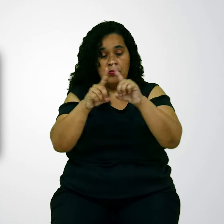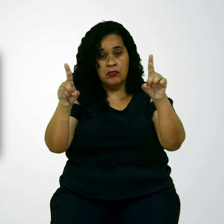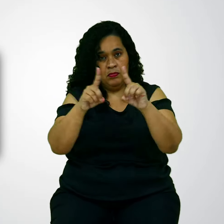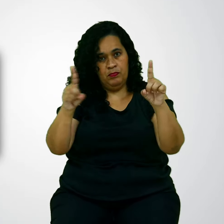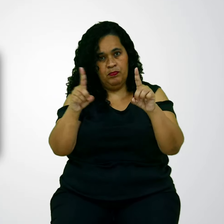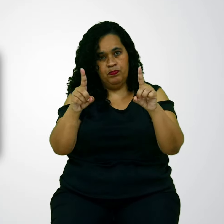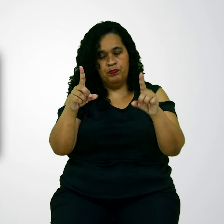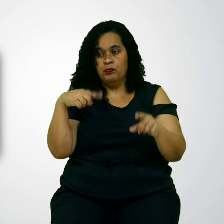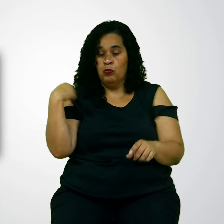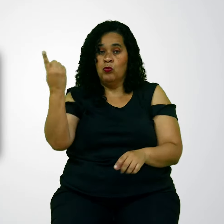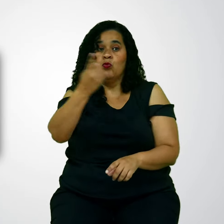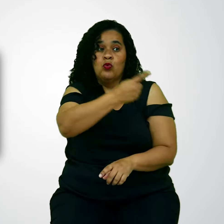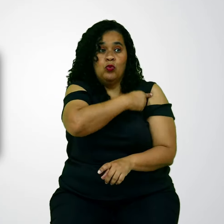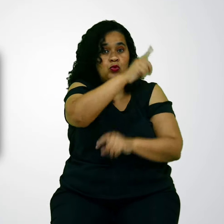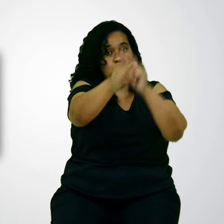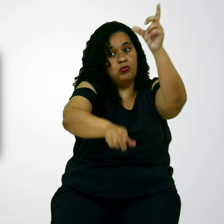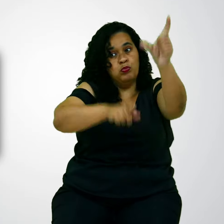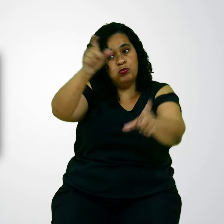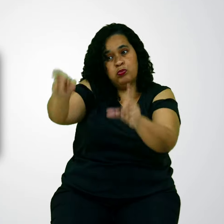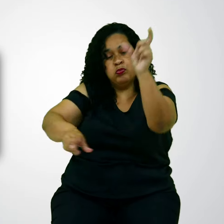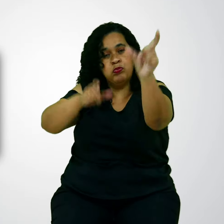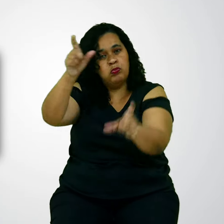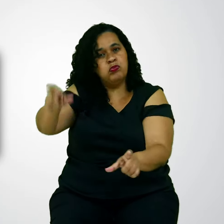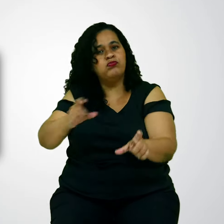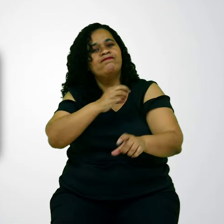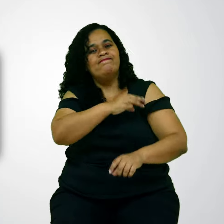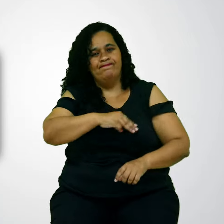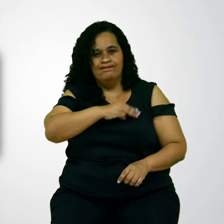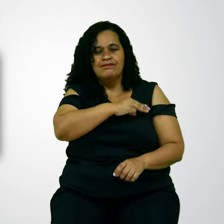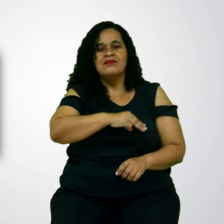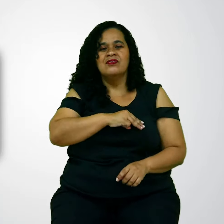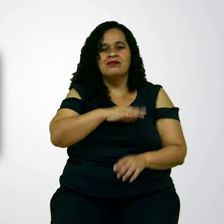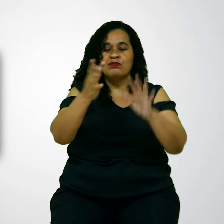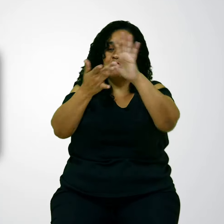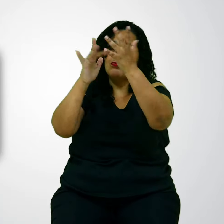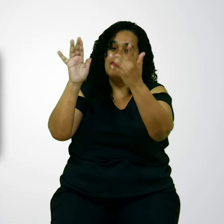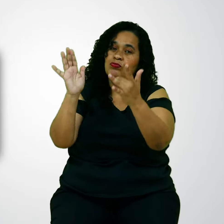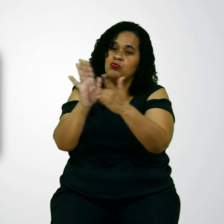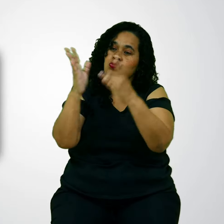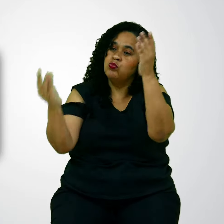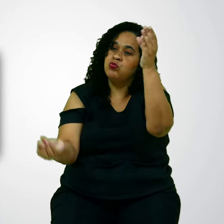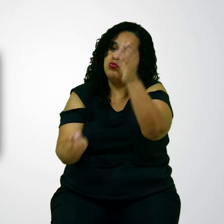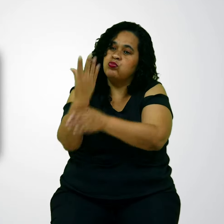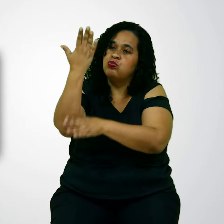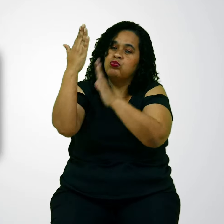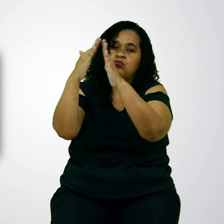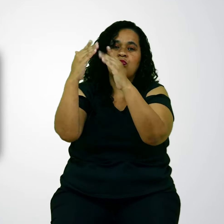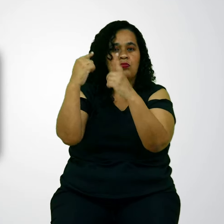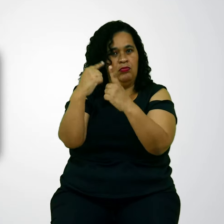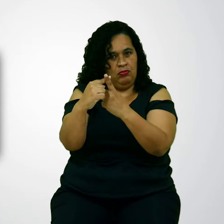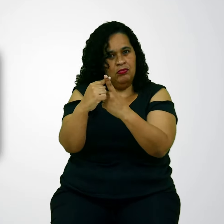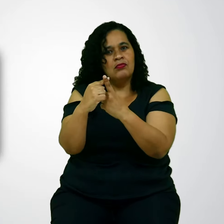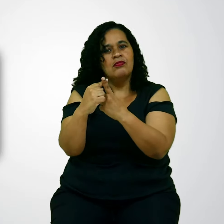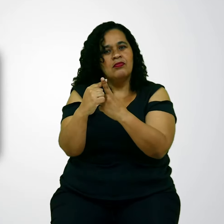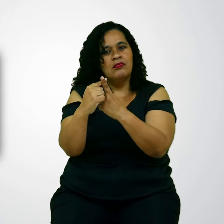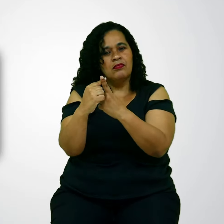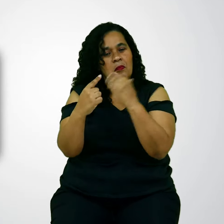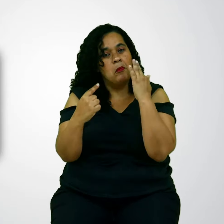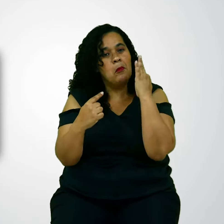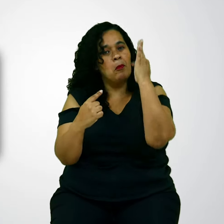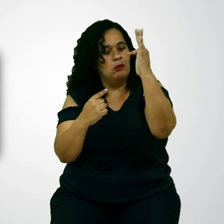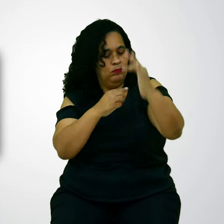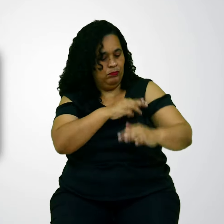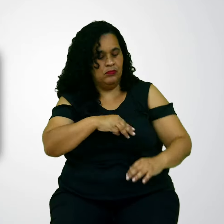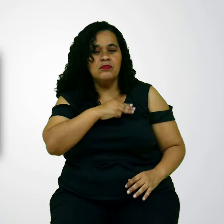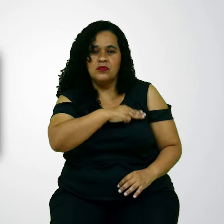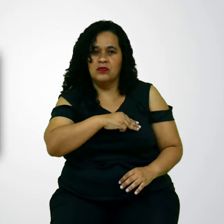falar no final. E então Jesus cria a sua igreja para a missão. Eu diria que nessa cidade que foi inaugurada,